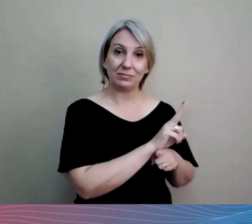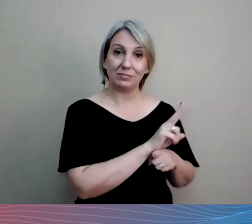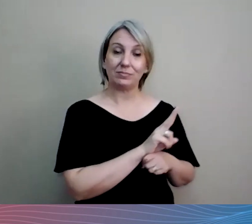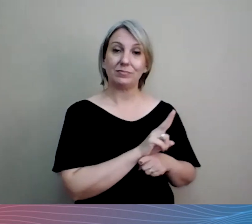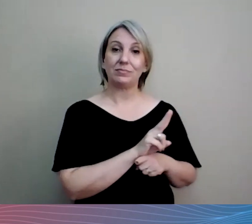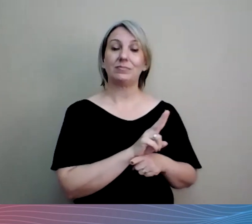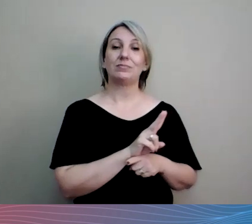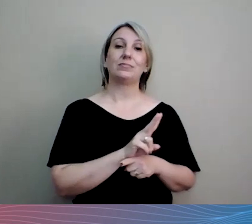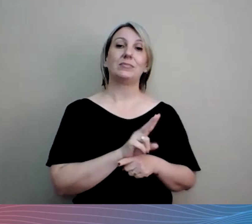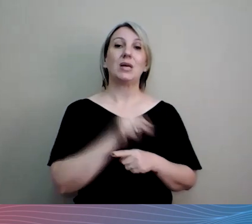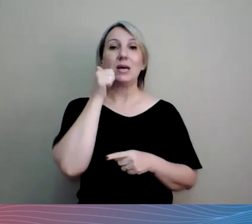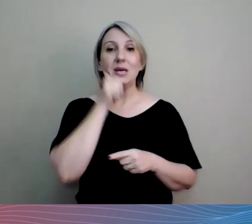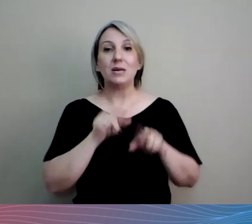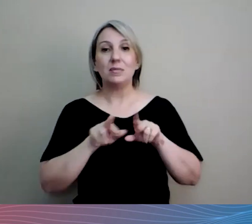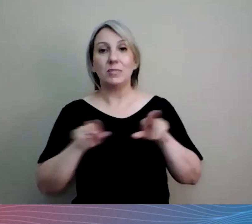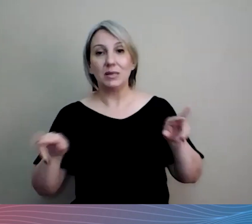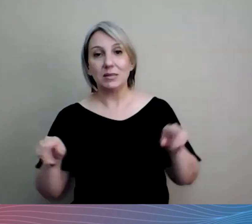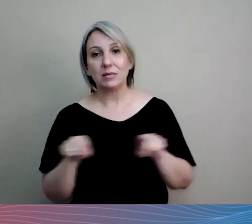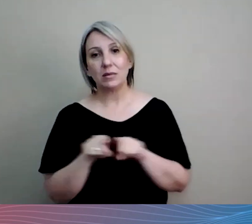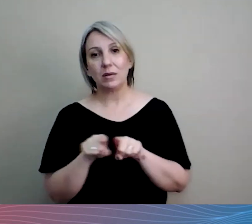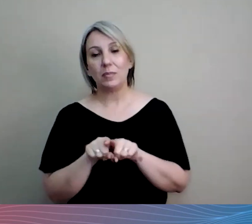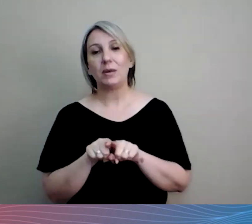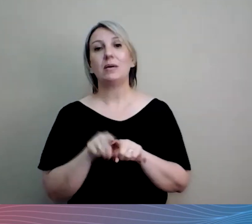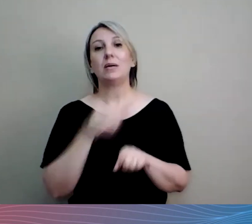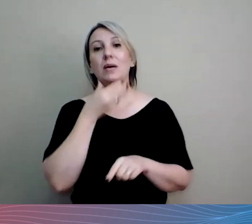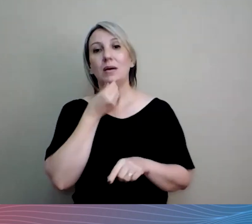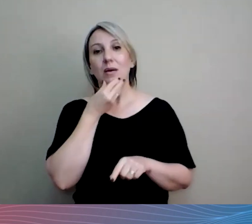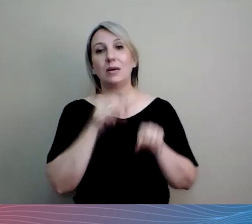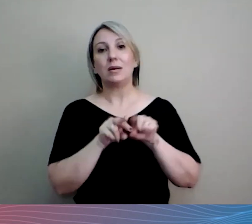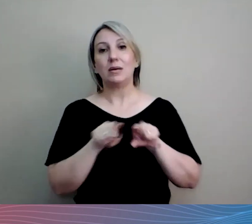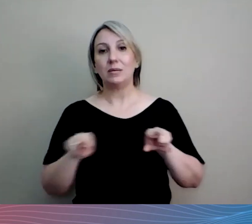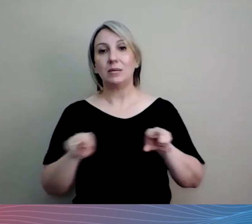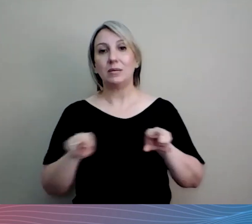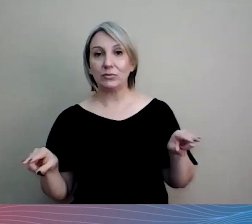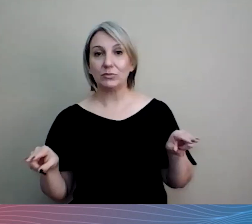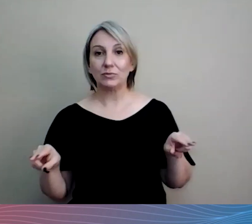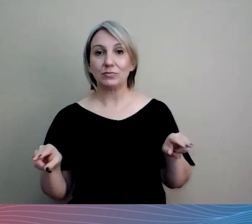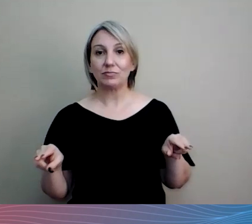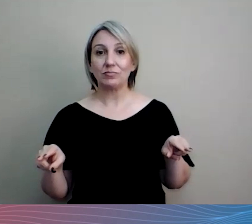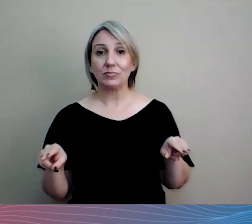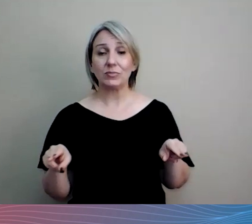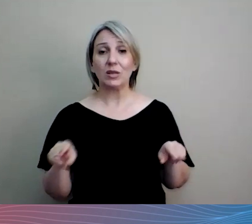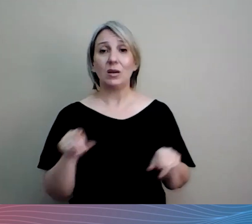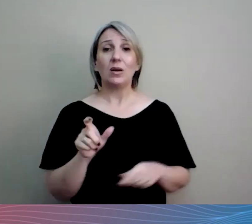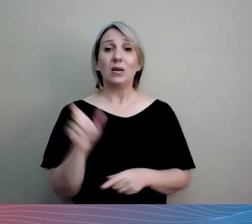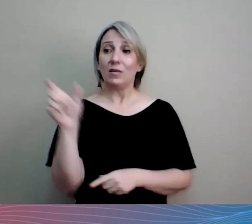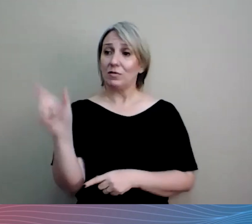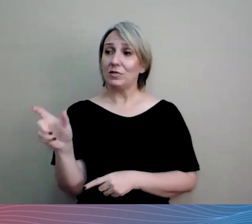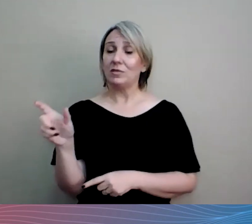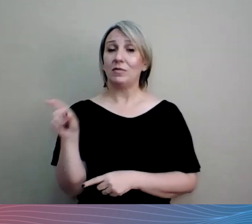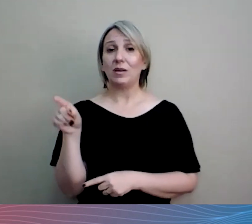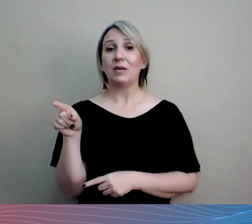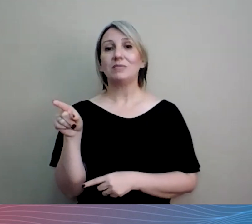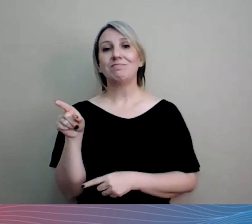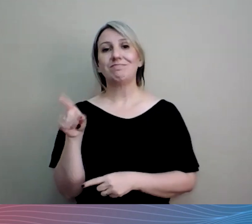Irmãos, você vai encontrar um problema na situação atual do cristianismo.